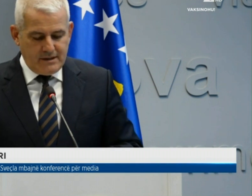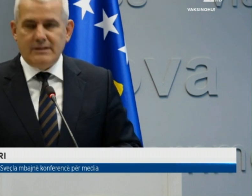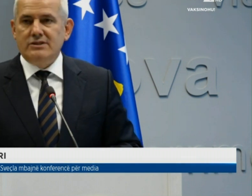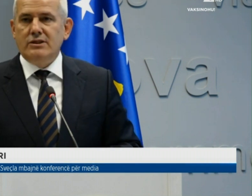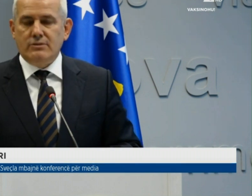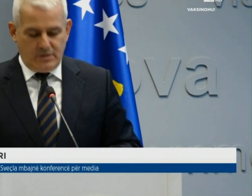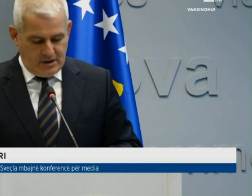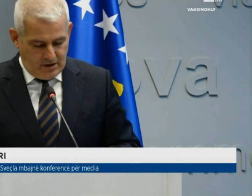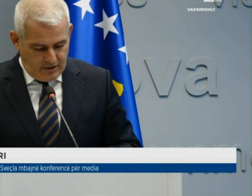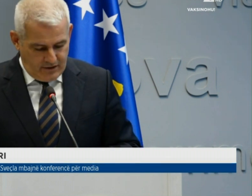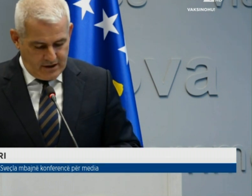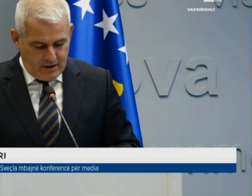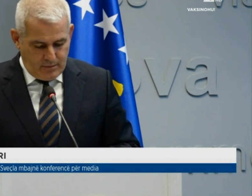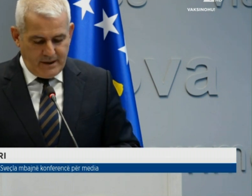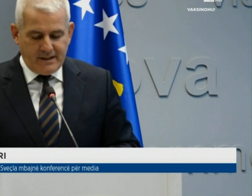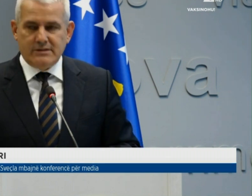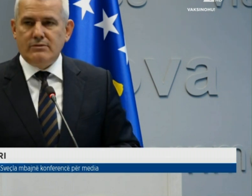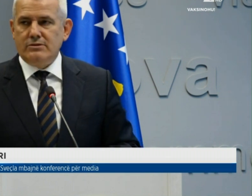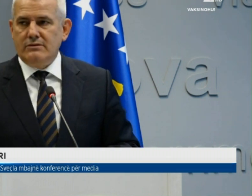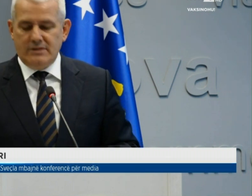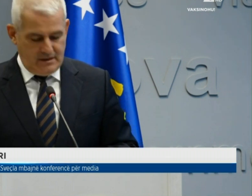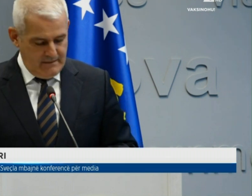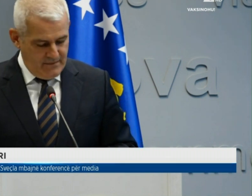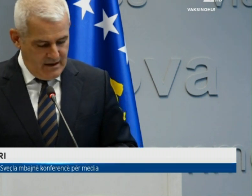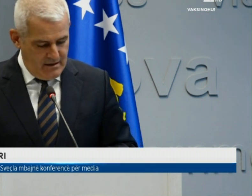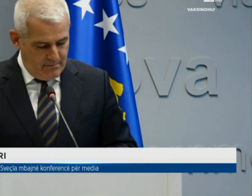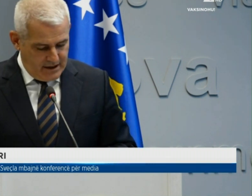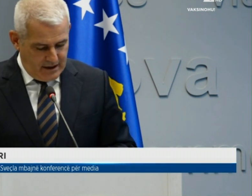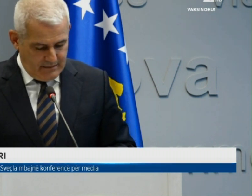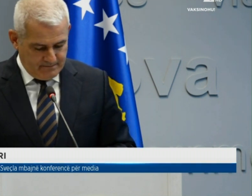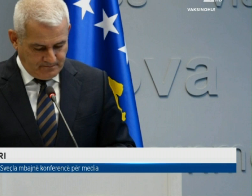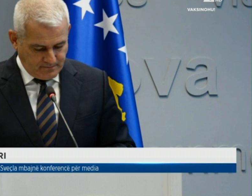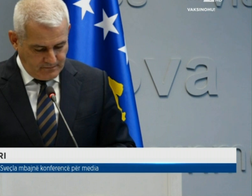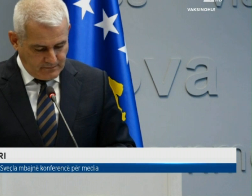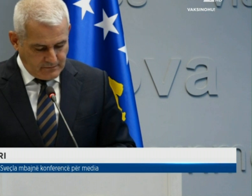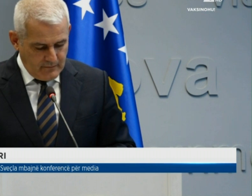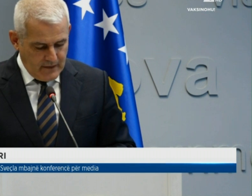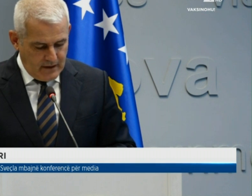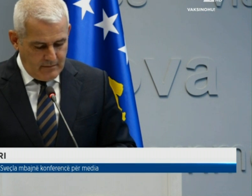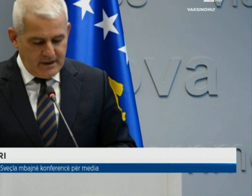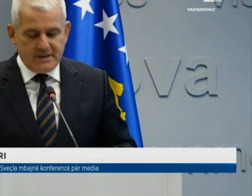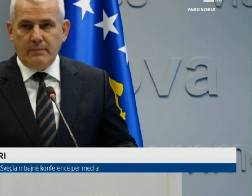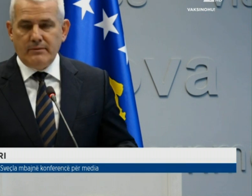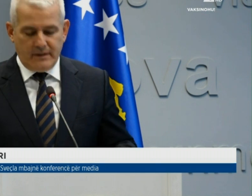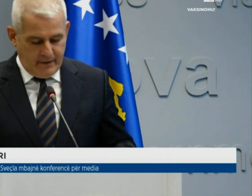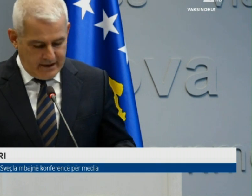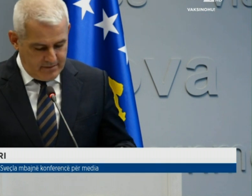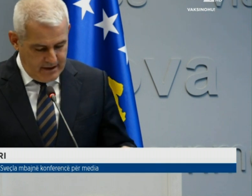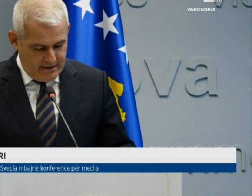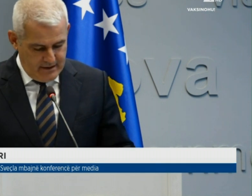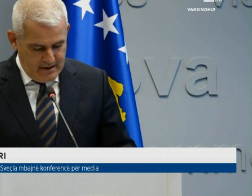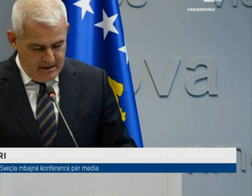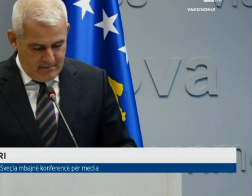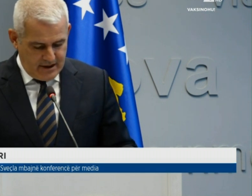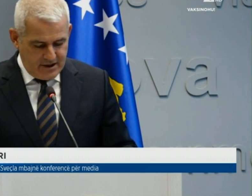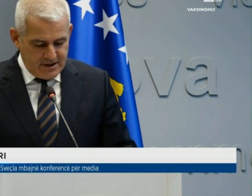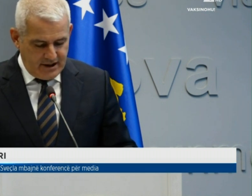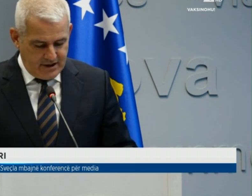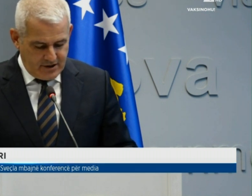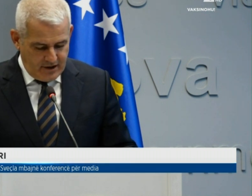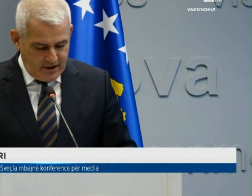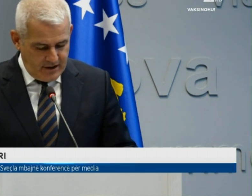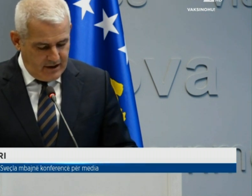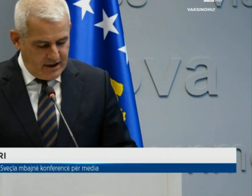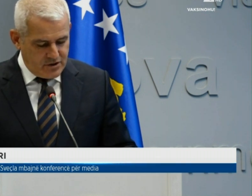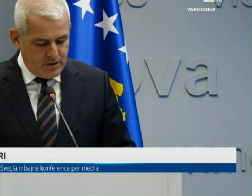dobi të gjithë qytetarëve të Republikës së Kosovës pa dallim. Ministria Punëve të Brendshme me agjencitë